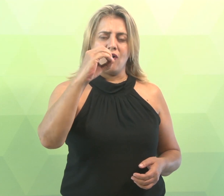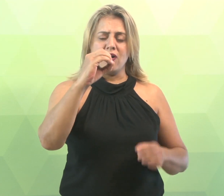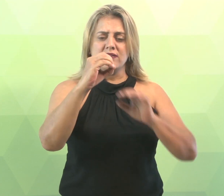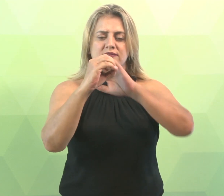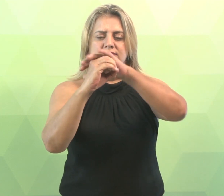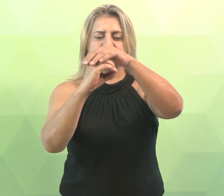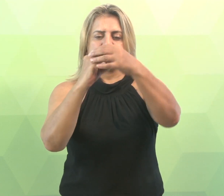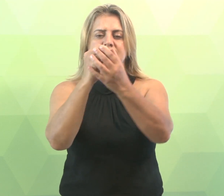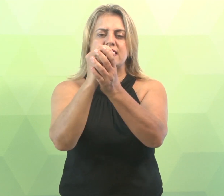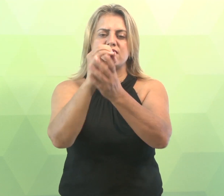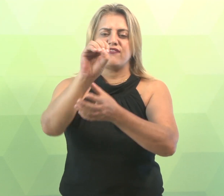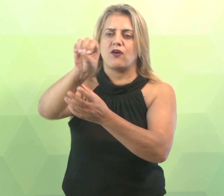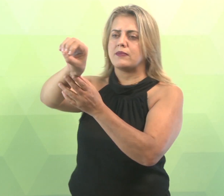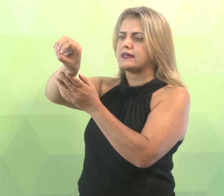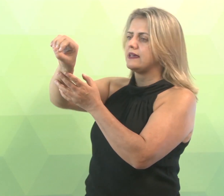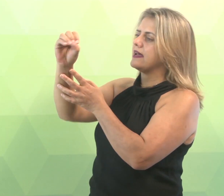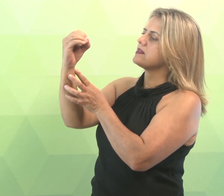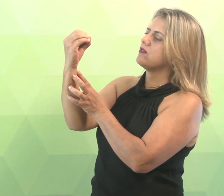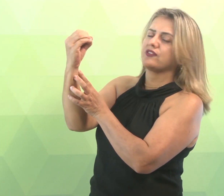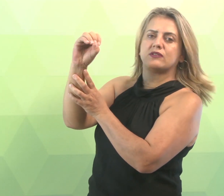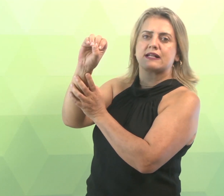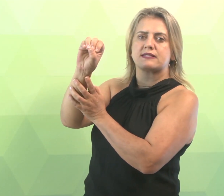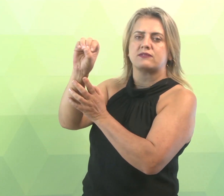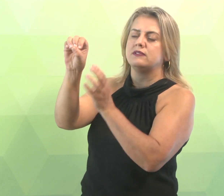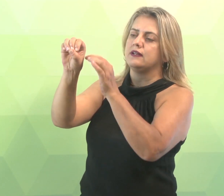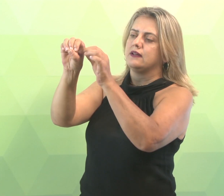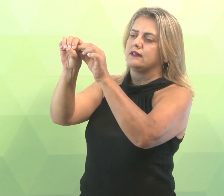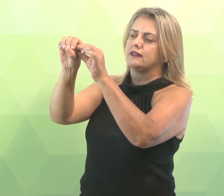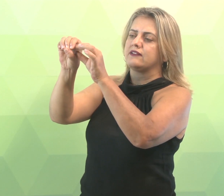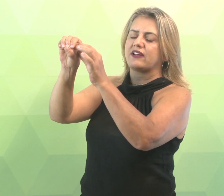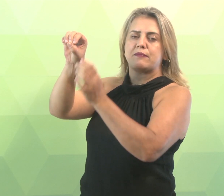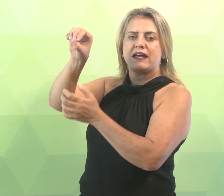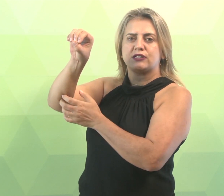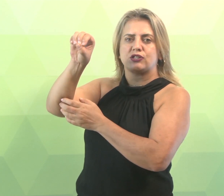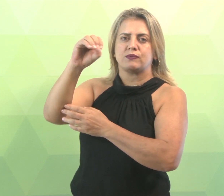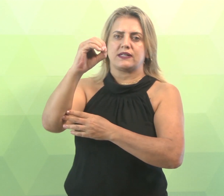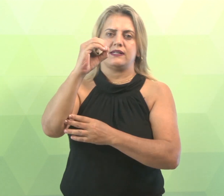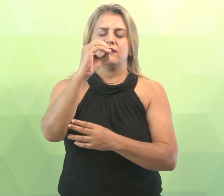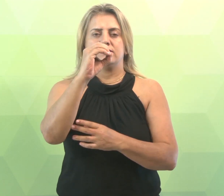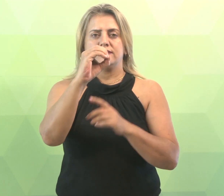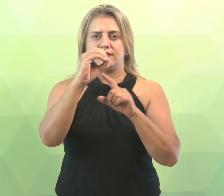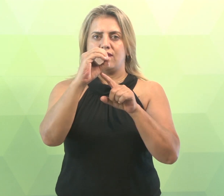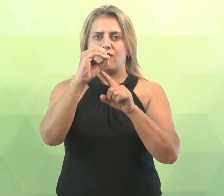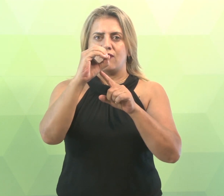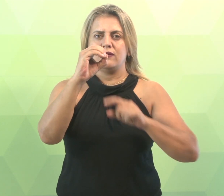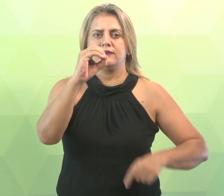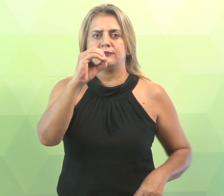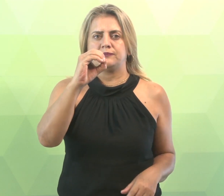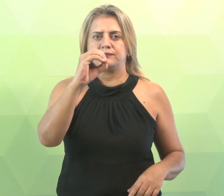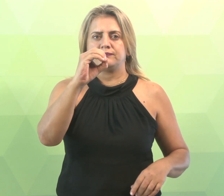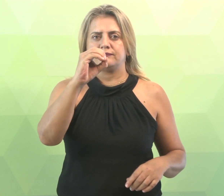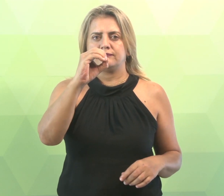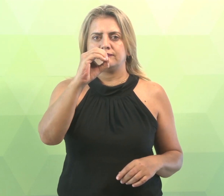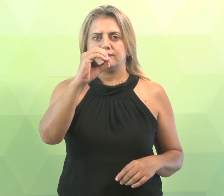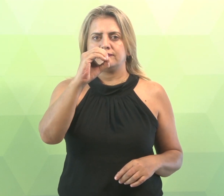O, dessa forma aqui, essa configuração, tem que ficar abertinho aqui, ó, O,